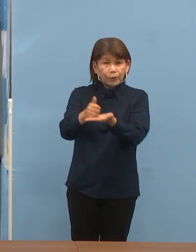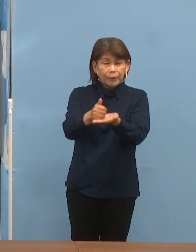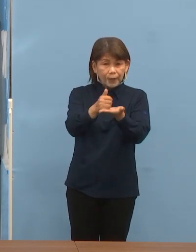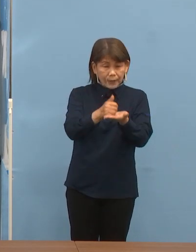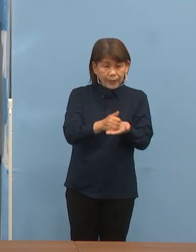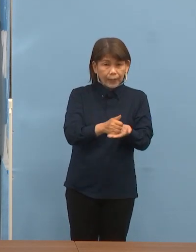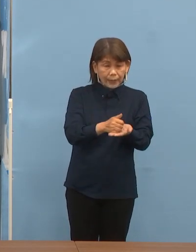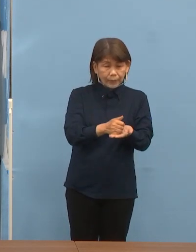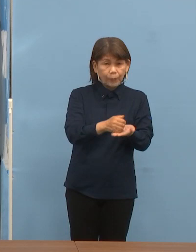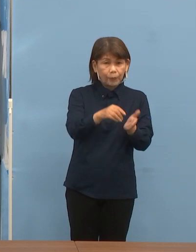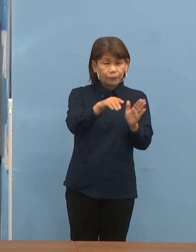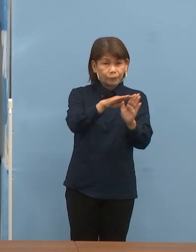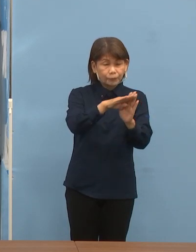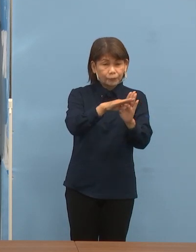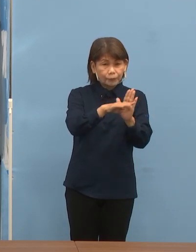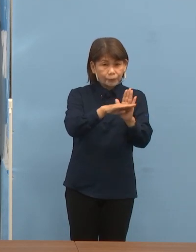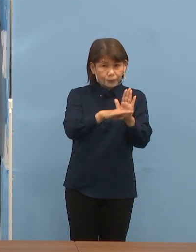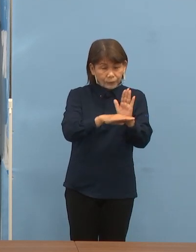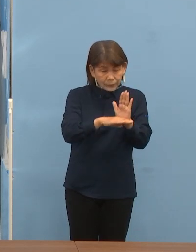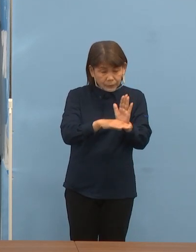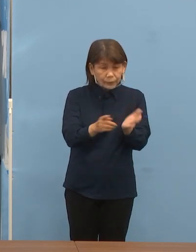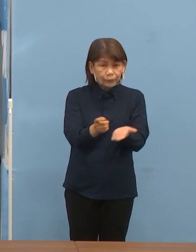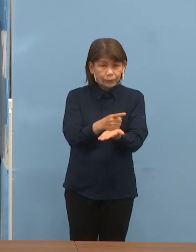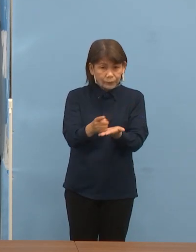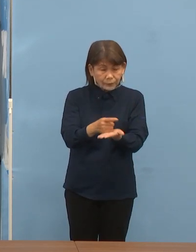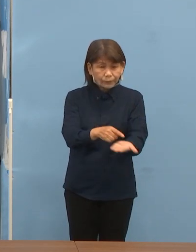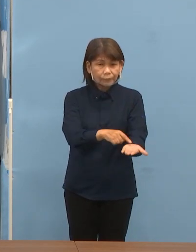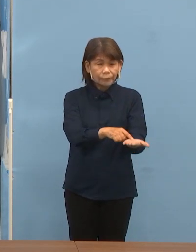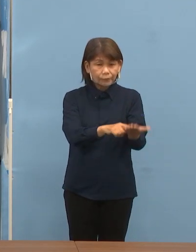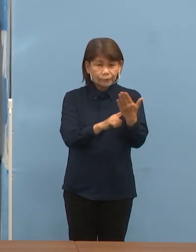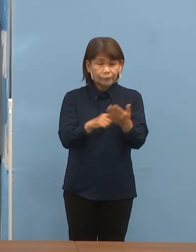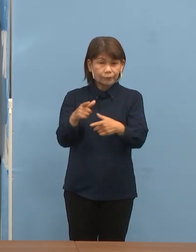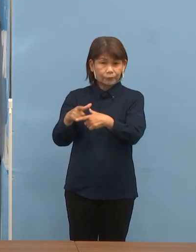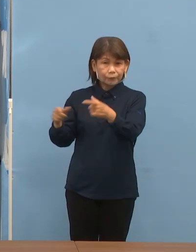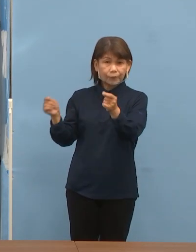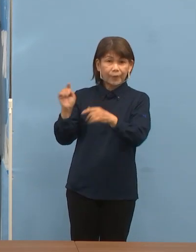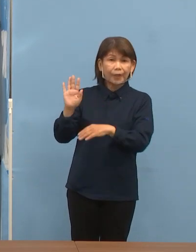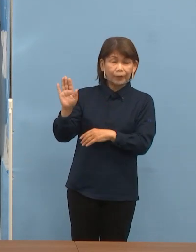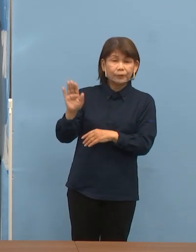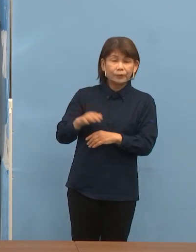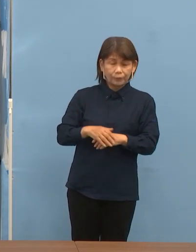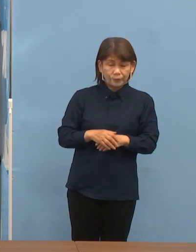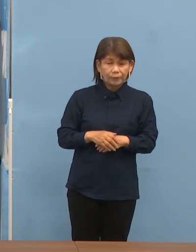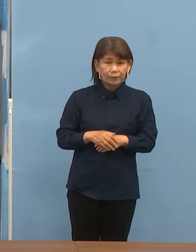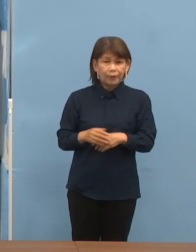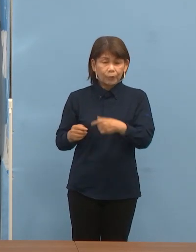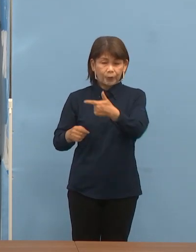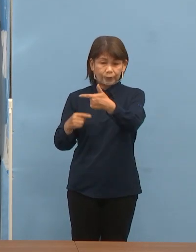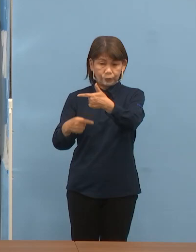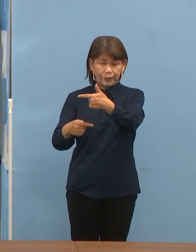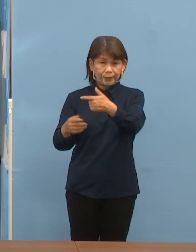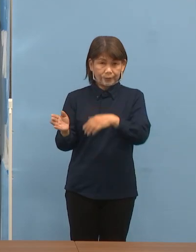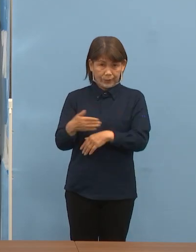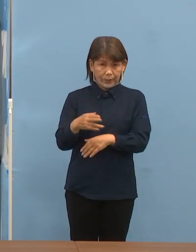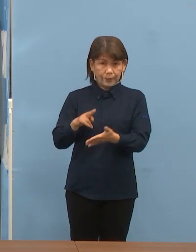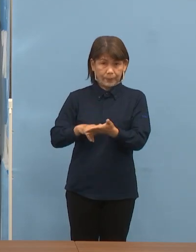、6月10日から入国を再開するというところでございますが、本県としてはその観光目的の入国